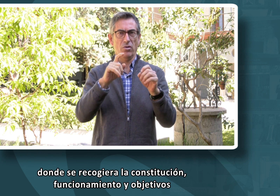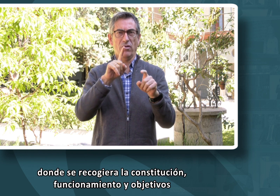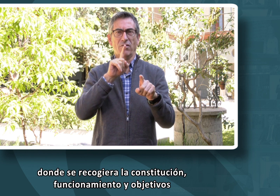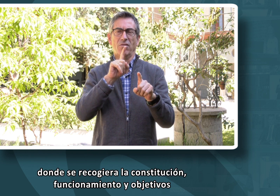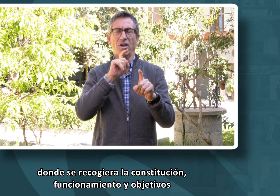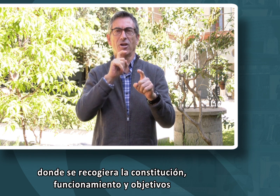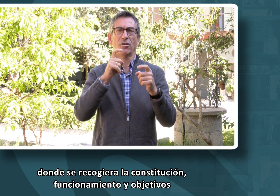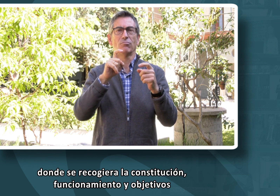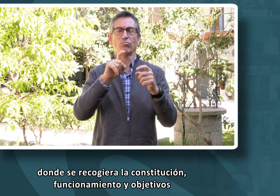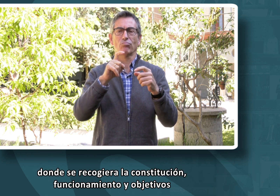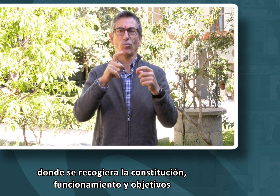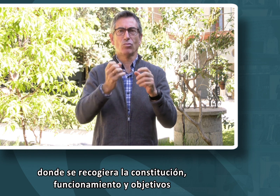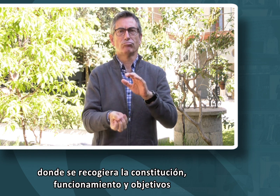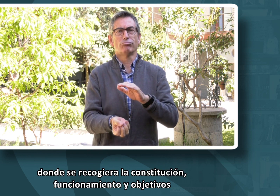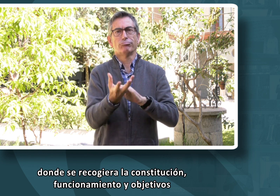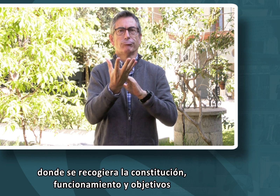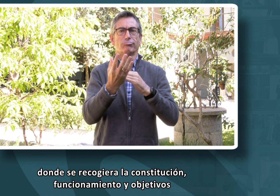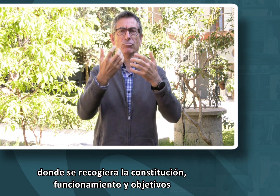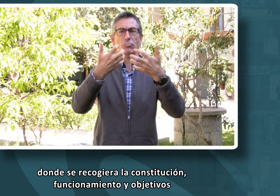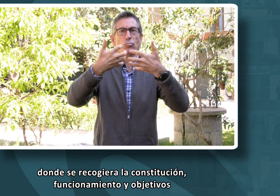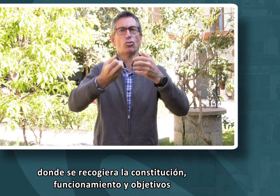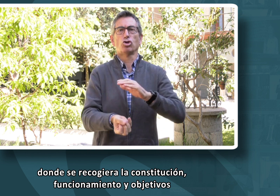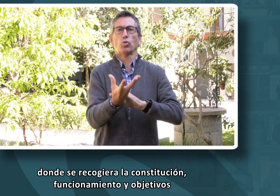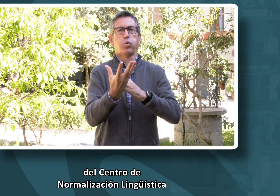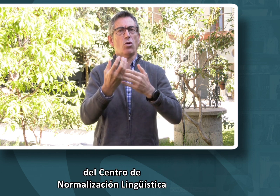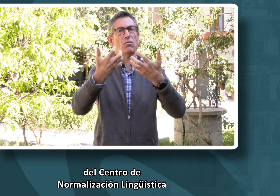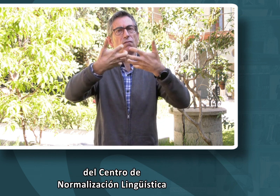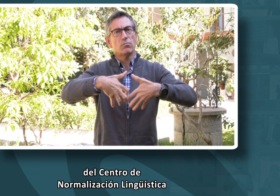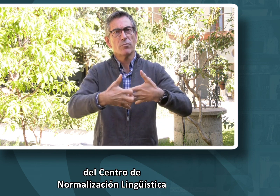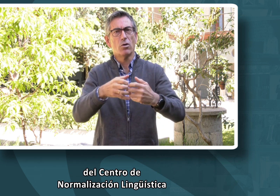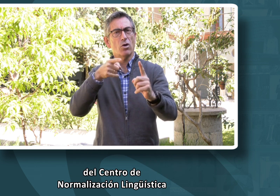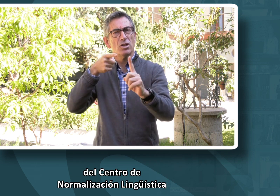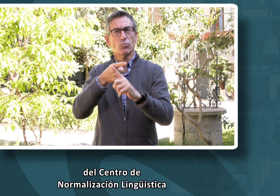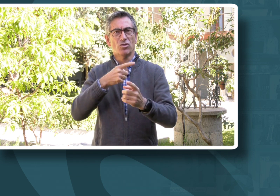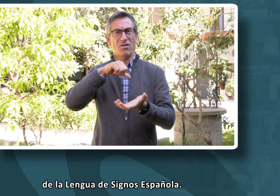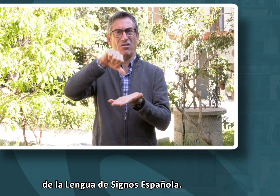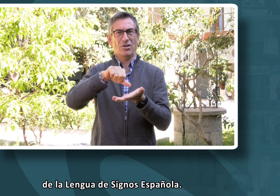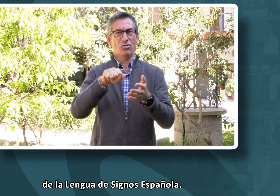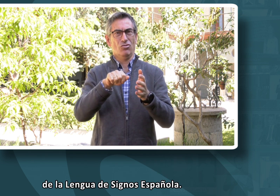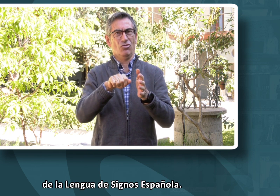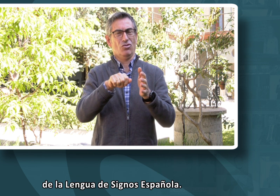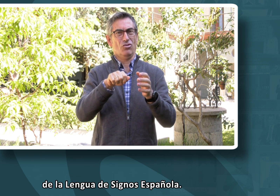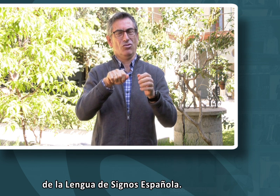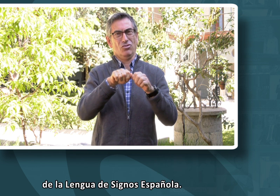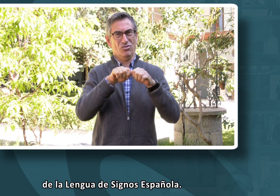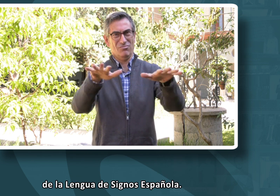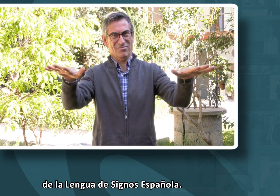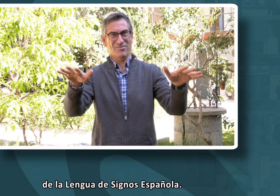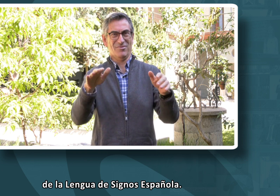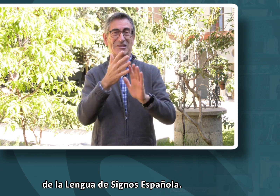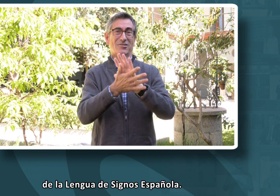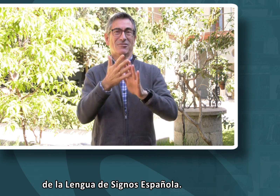la constitución, funcionamiento y objetivos del Centro de Normalización Lingüística de la Lengua de Signos